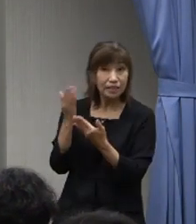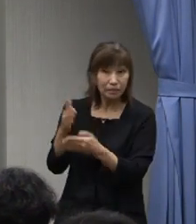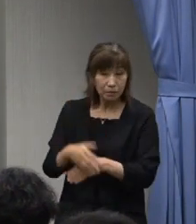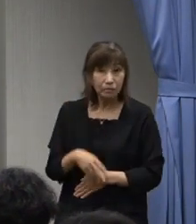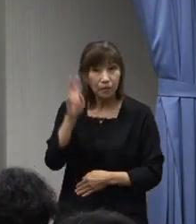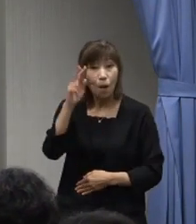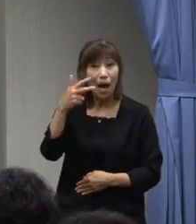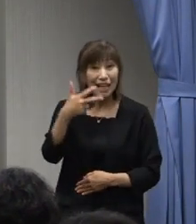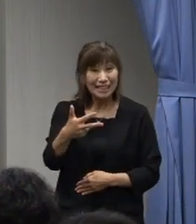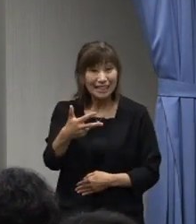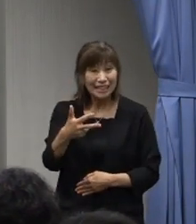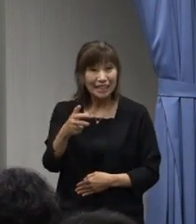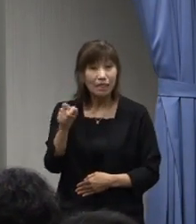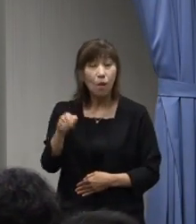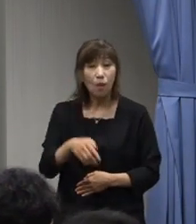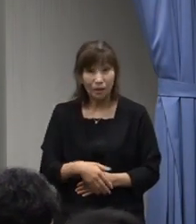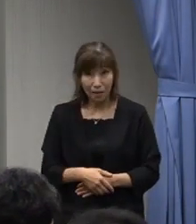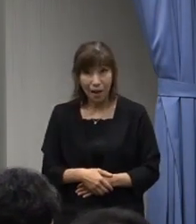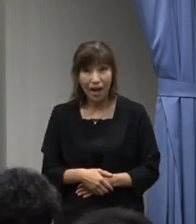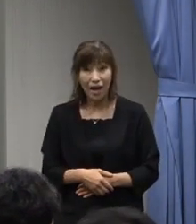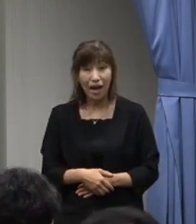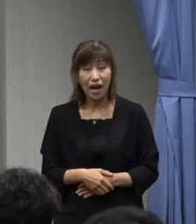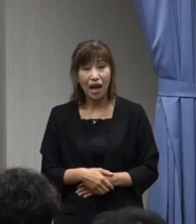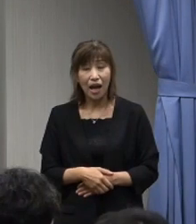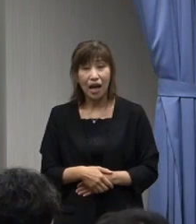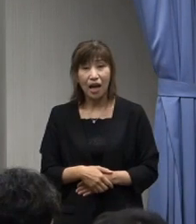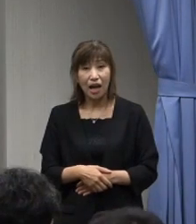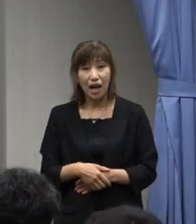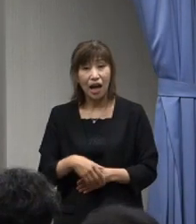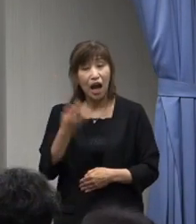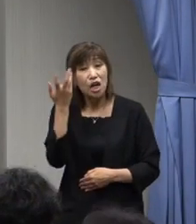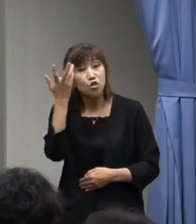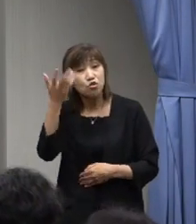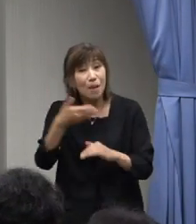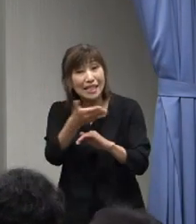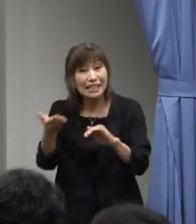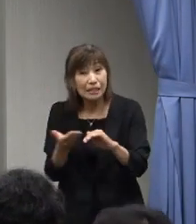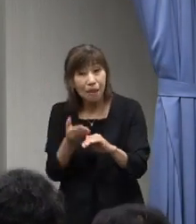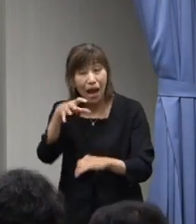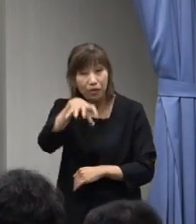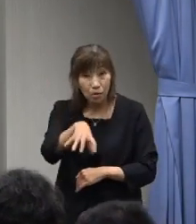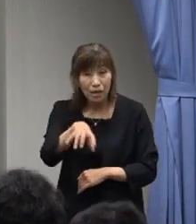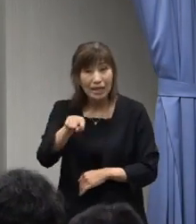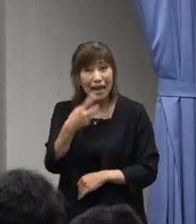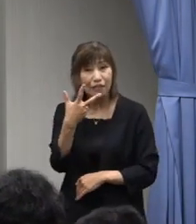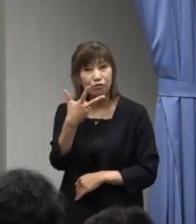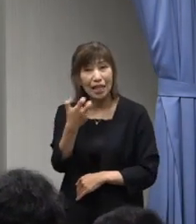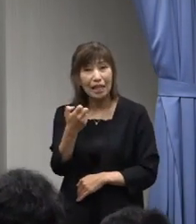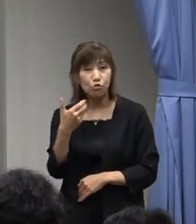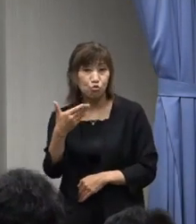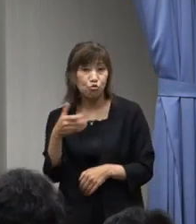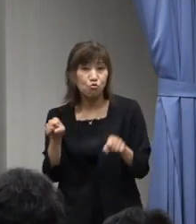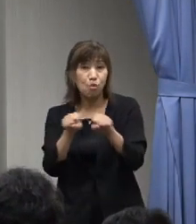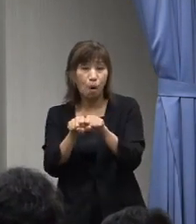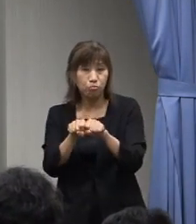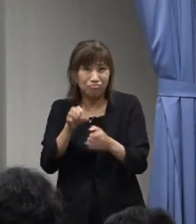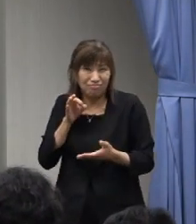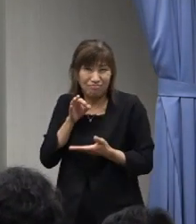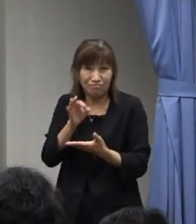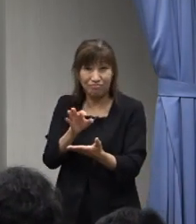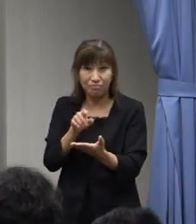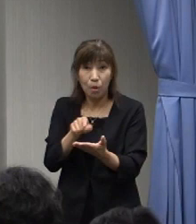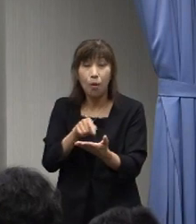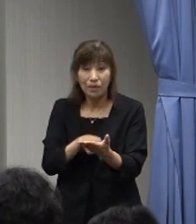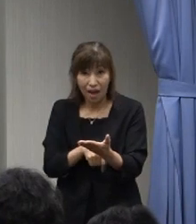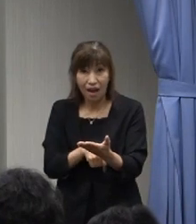の方ではですね、入試業の土地に対してですね、約790億というものをやるんです